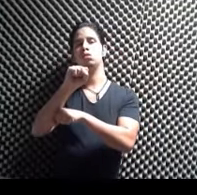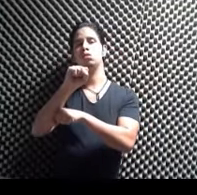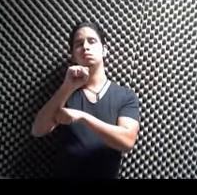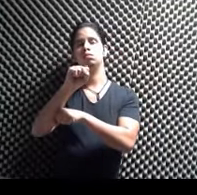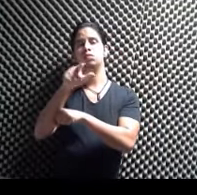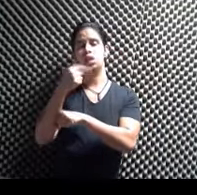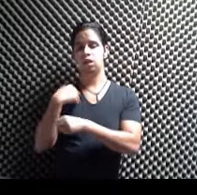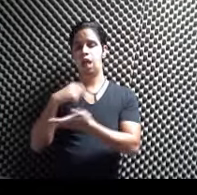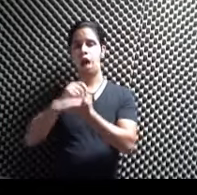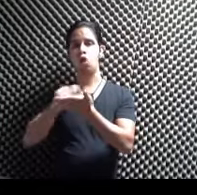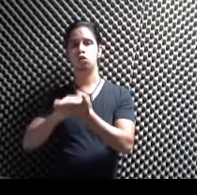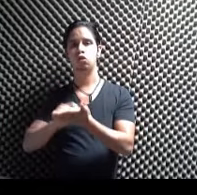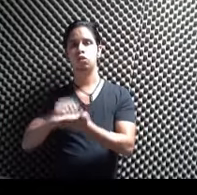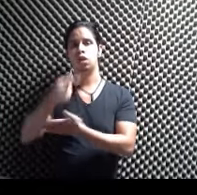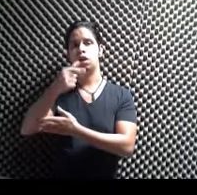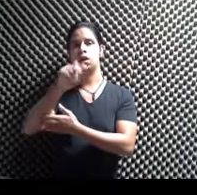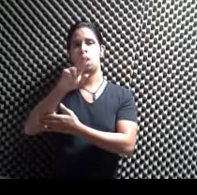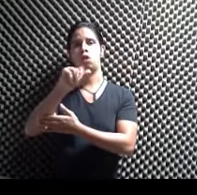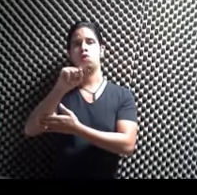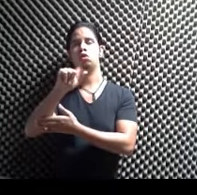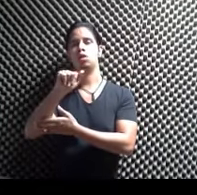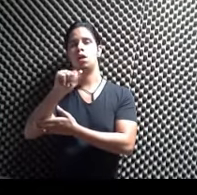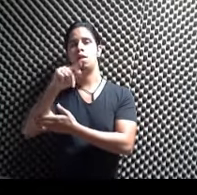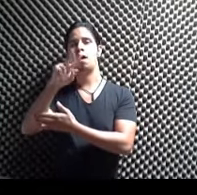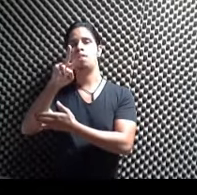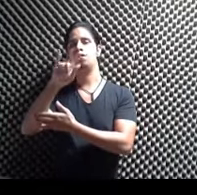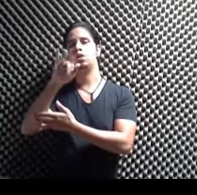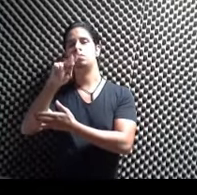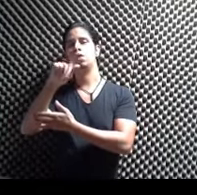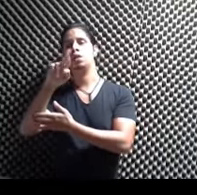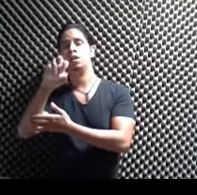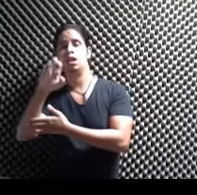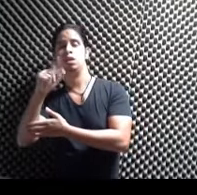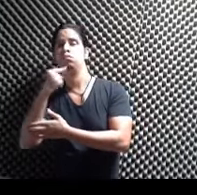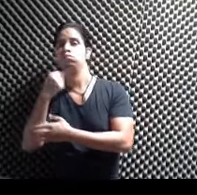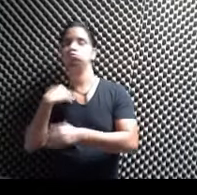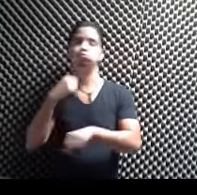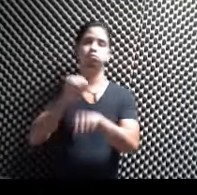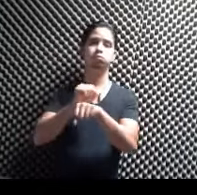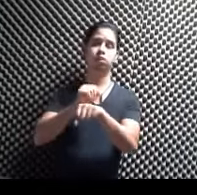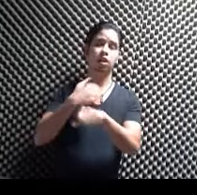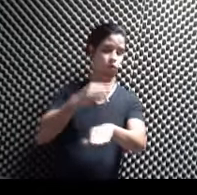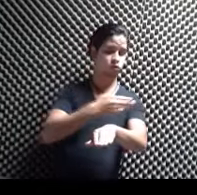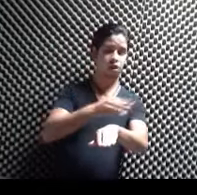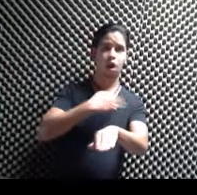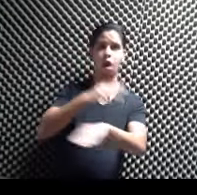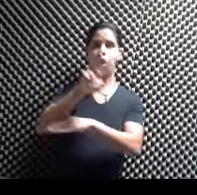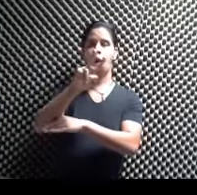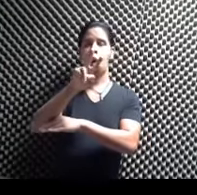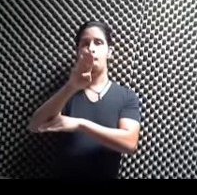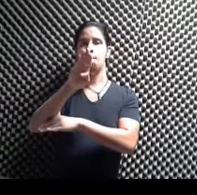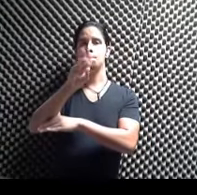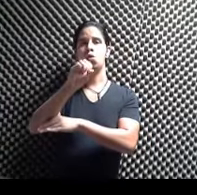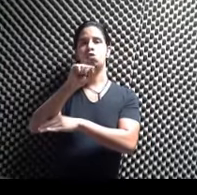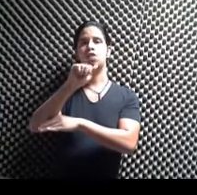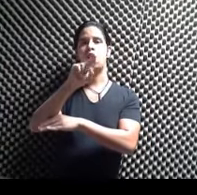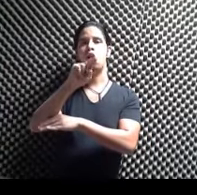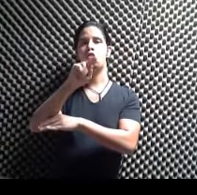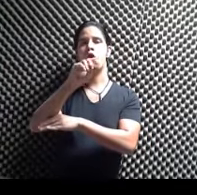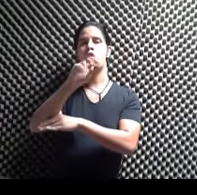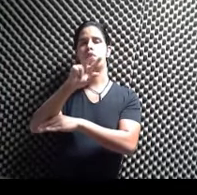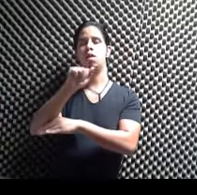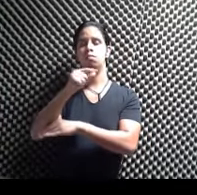de Ipanema, entre muchas canciones, uno de los precursores del bossa nova, poeta, dramaturgo. Y entonces vamos a